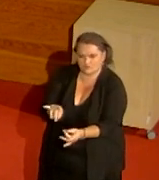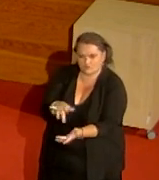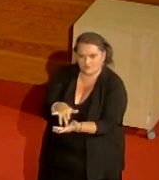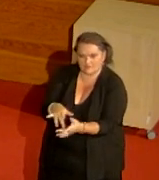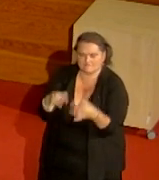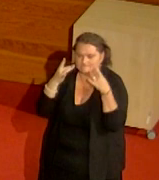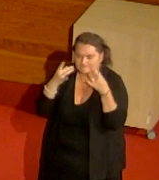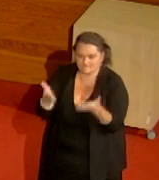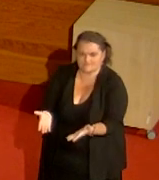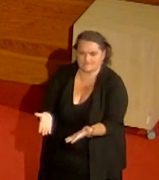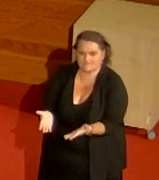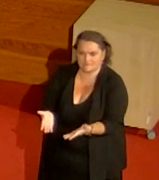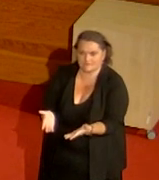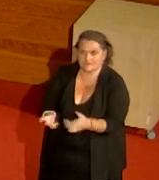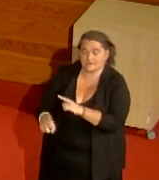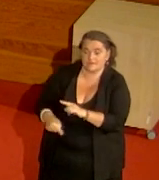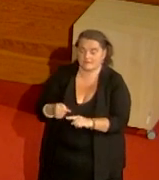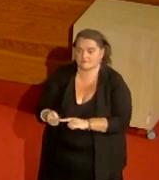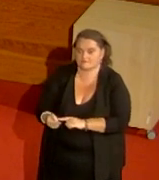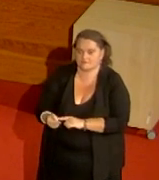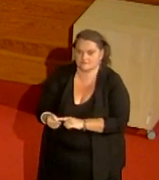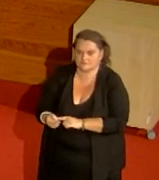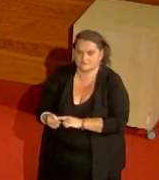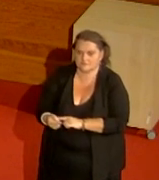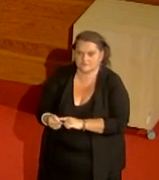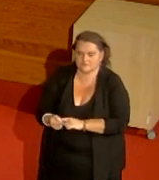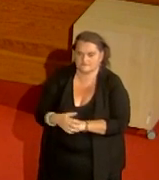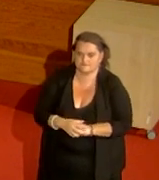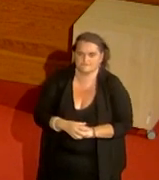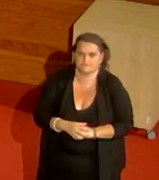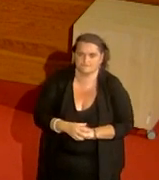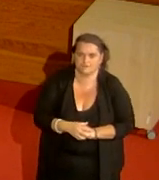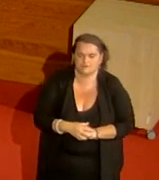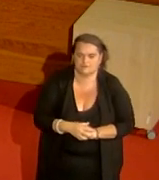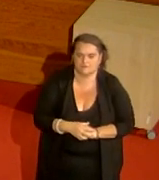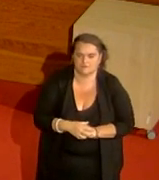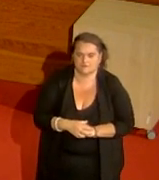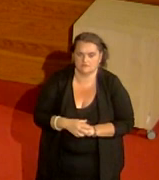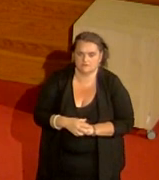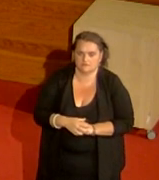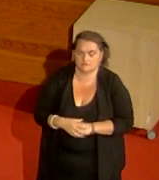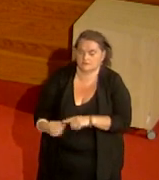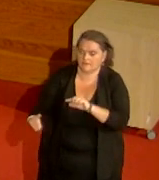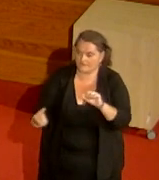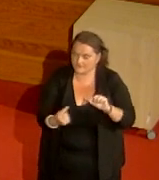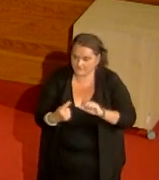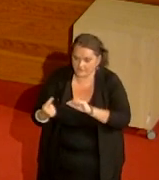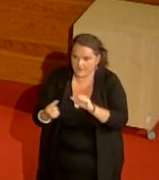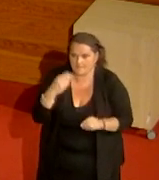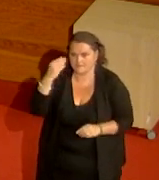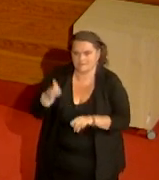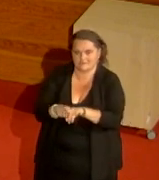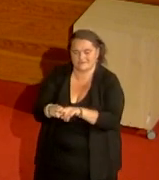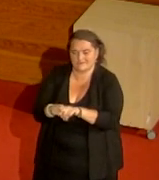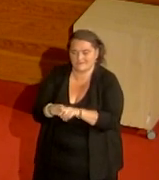eh Cuando cuando reivindicamos la necesidad de eh favorecer el diálogo y el pensamiento crítico